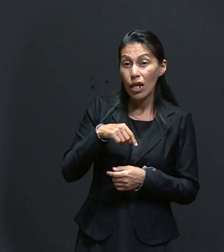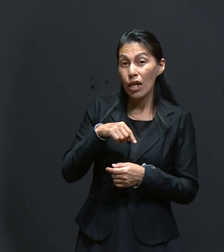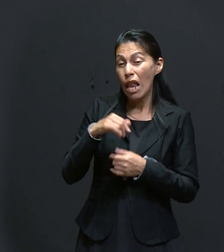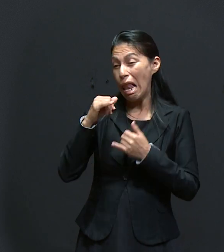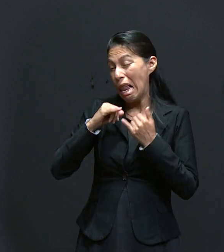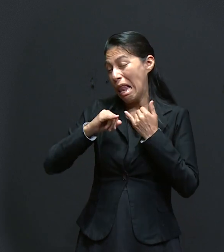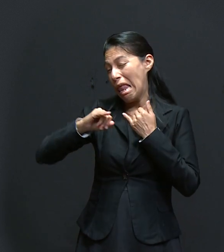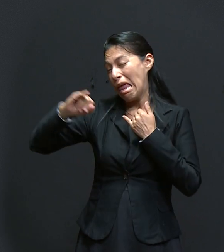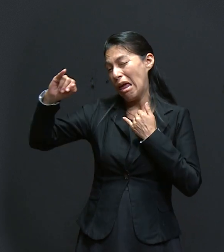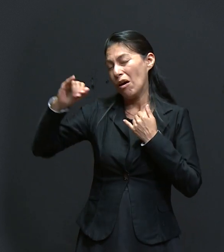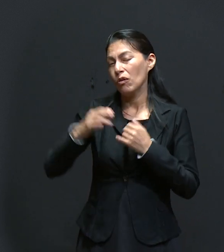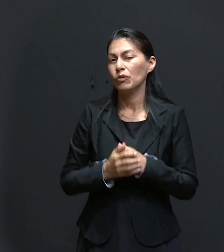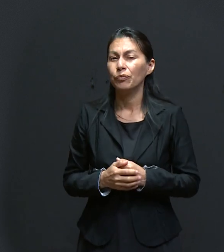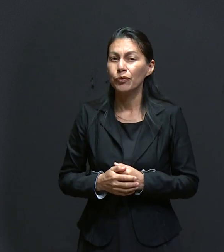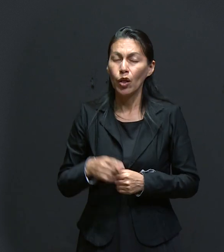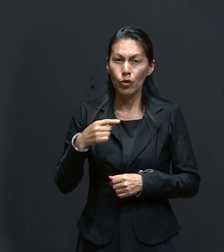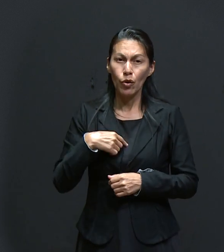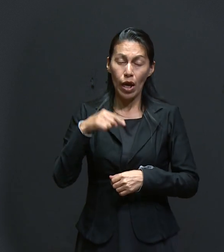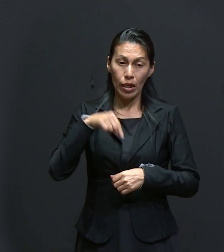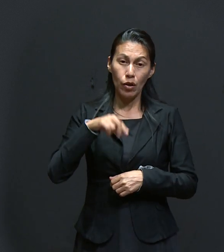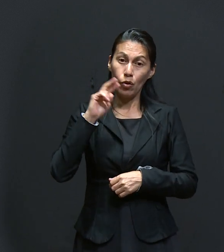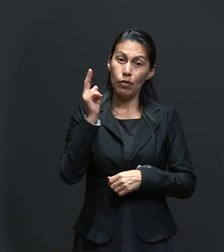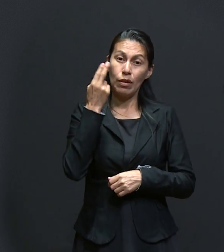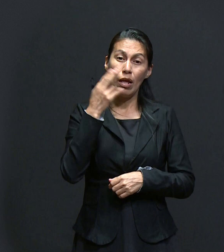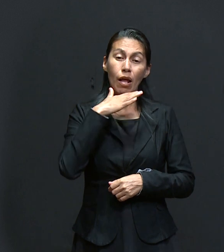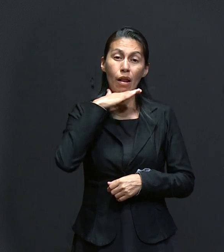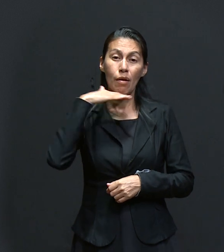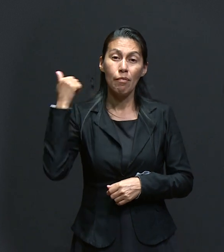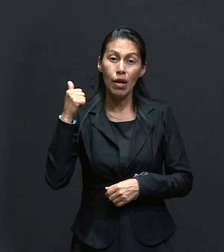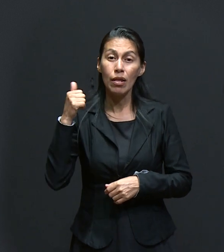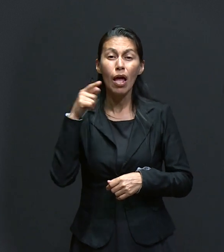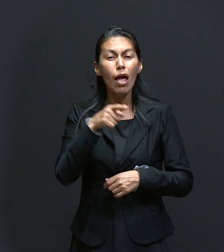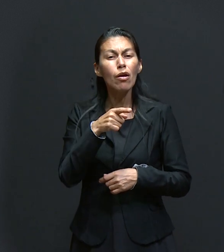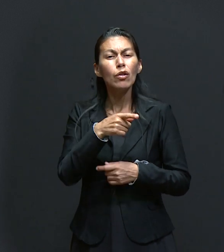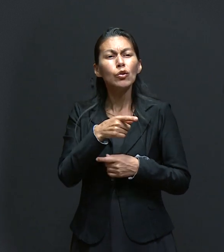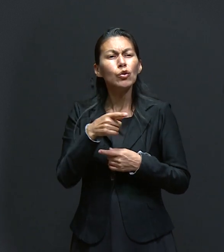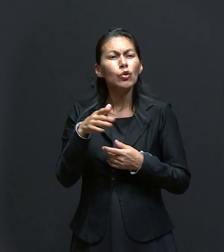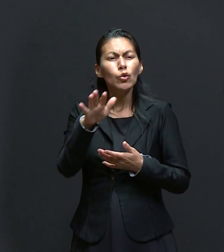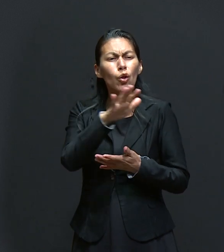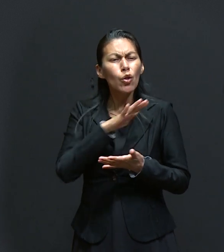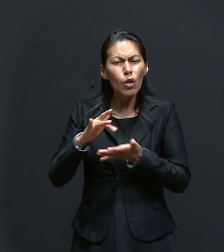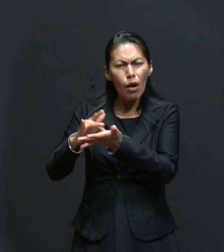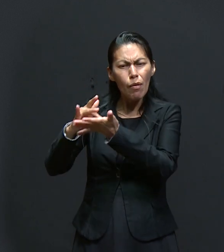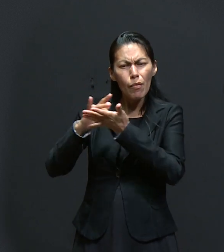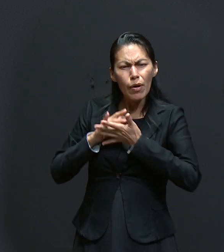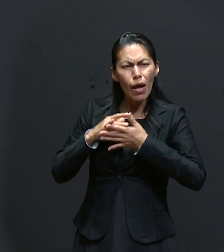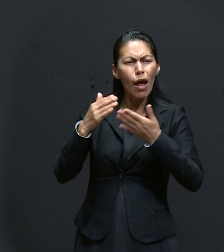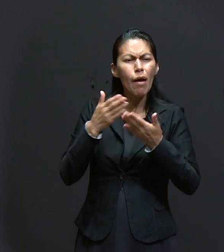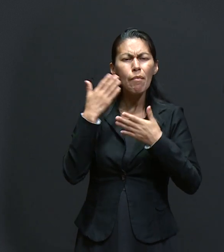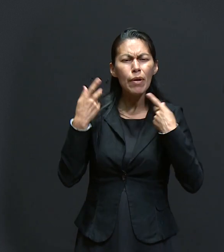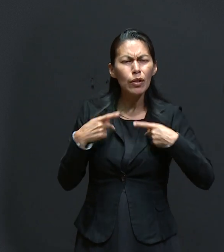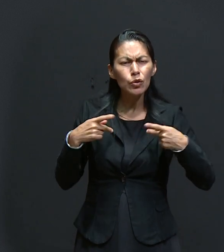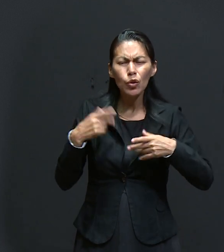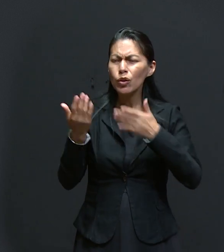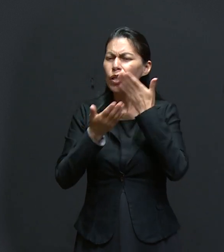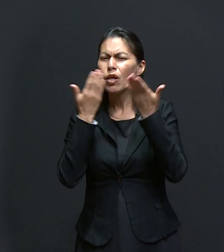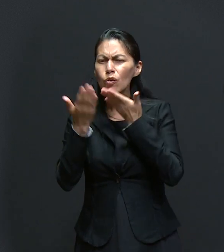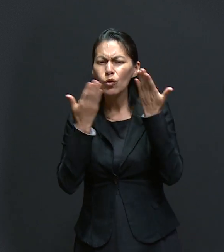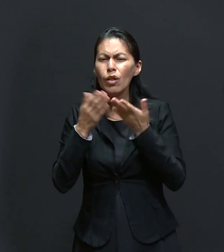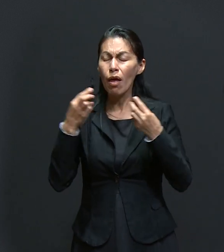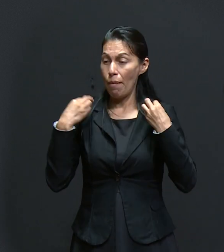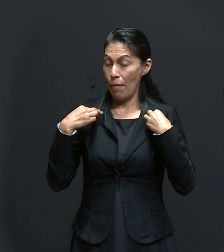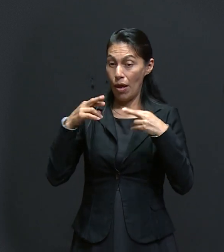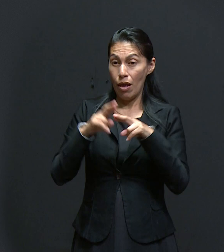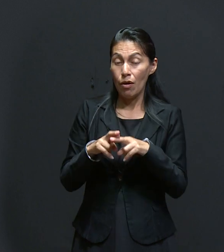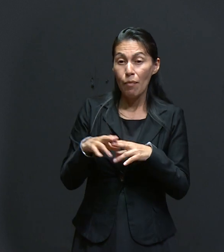me encuentro en la universidad free del show en alemania que abrió sus puertas a nuestros estudiantes y maestros para